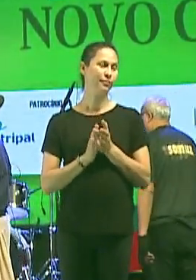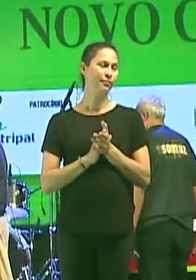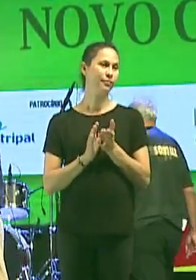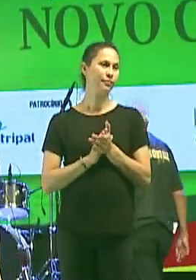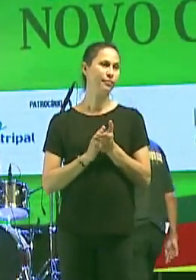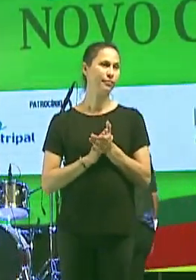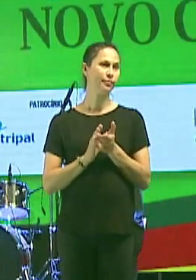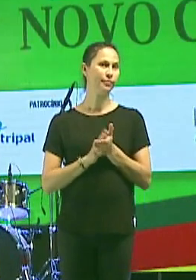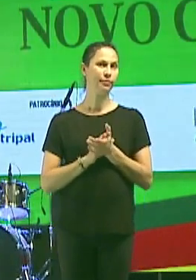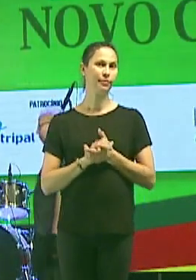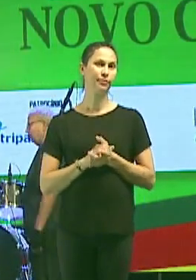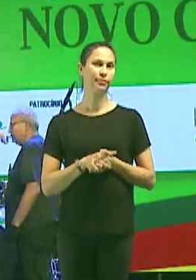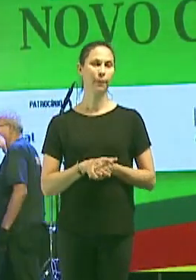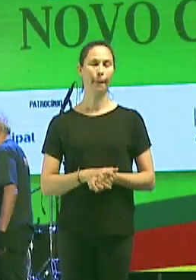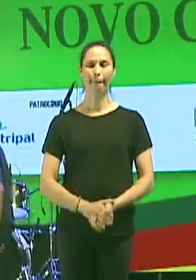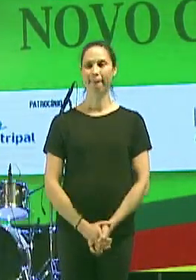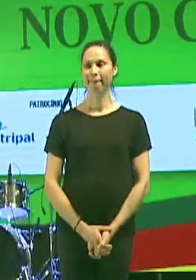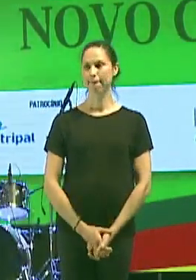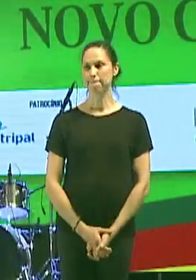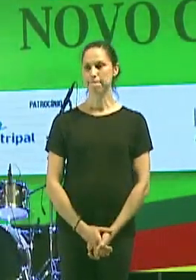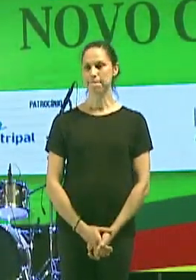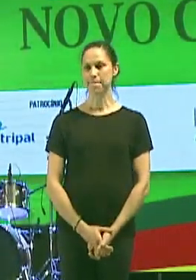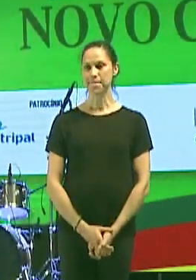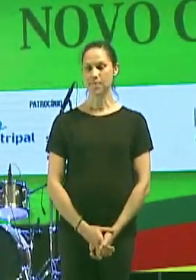Aí está então.